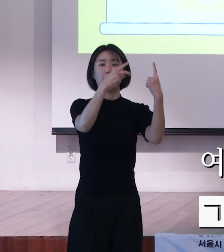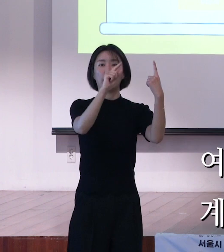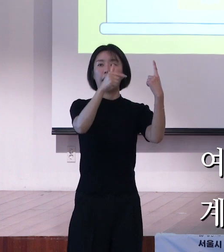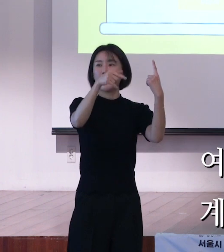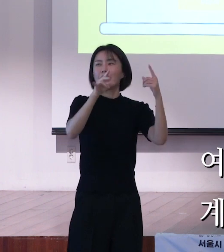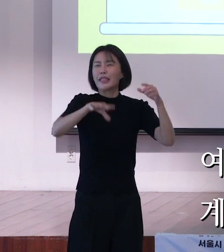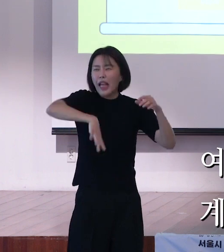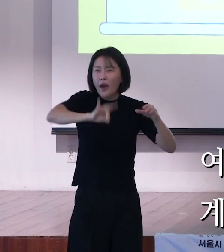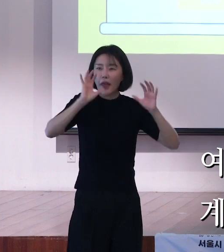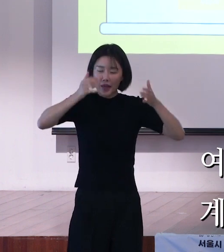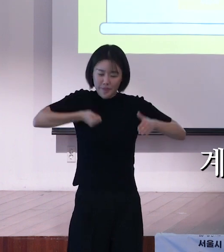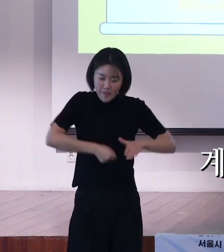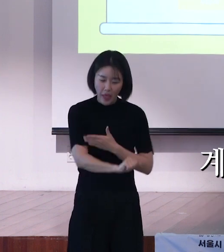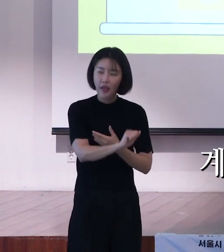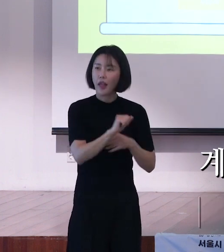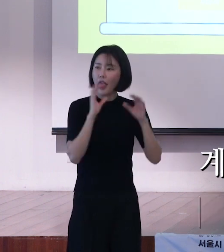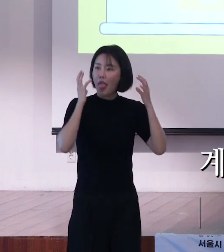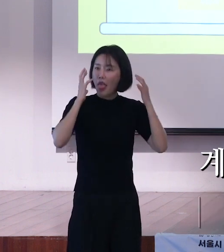시작을 하자면